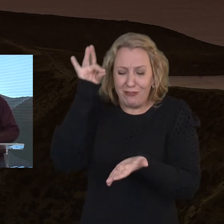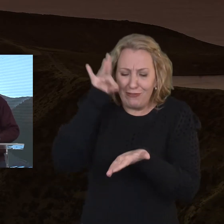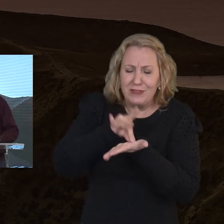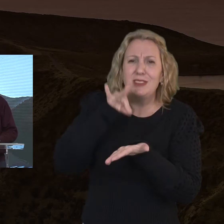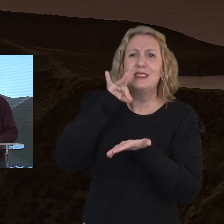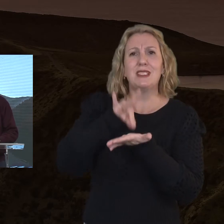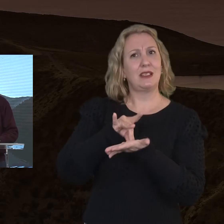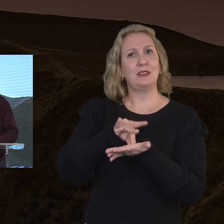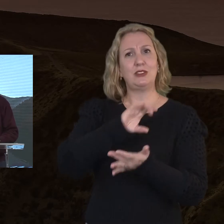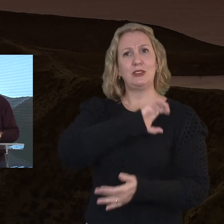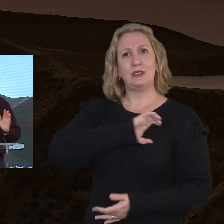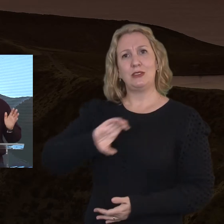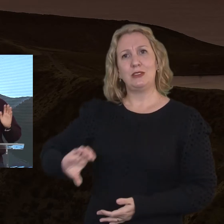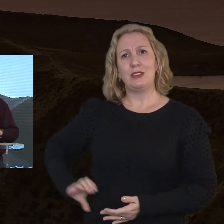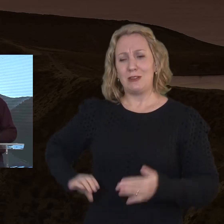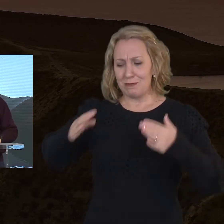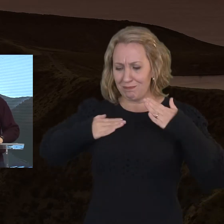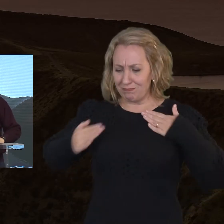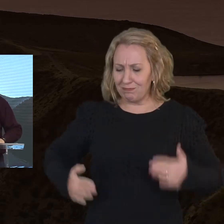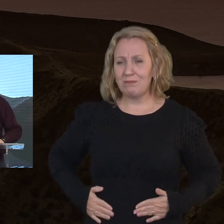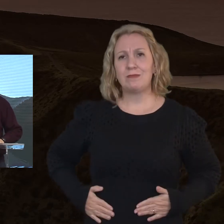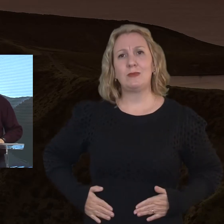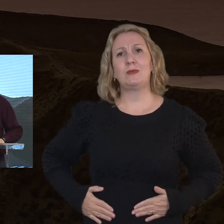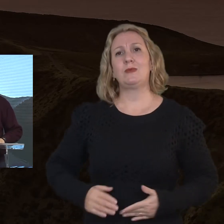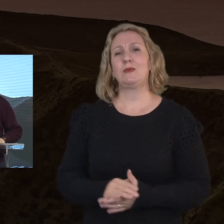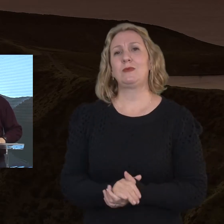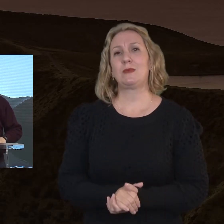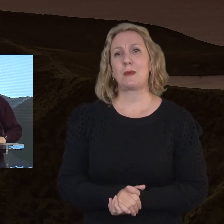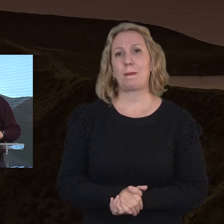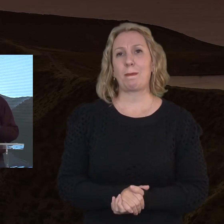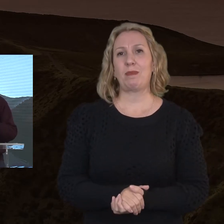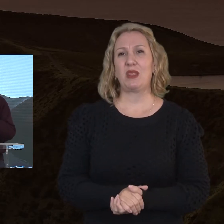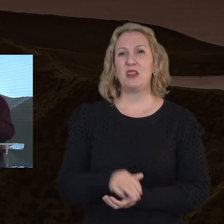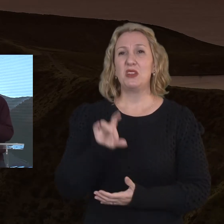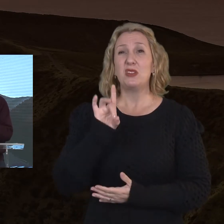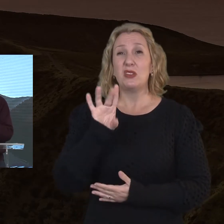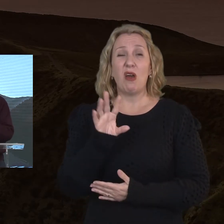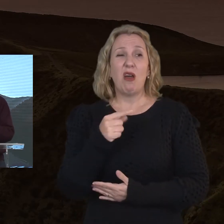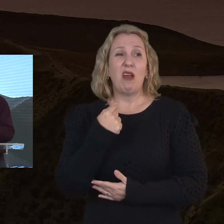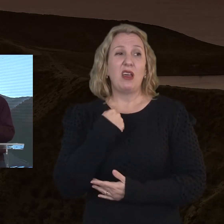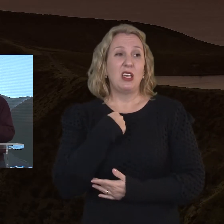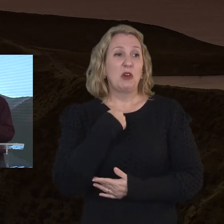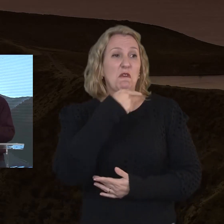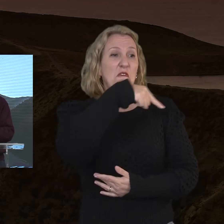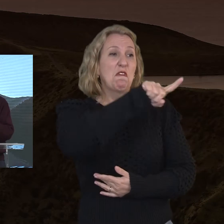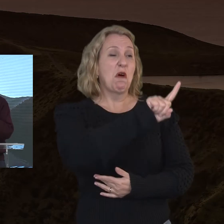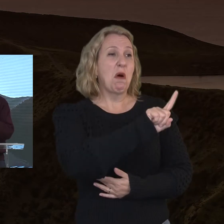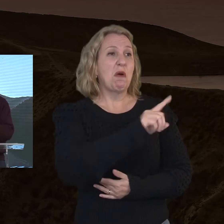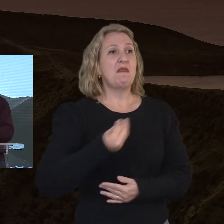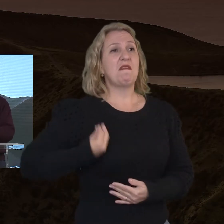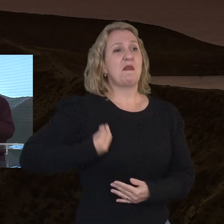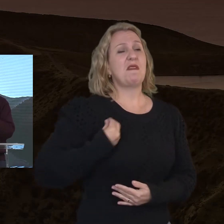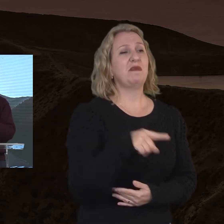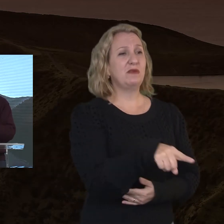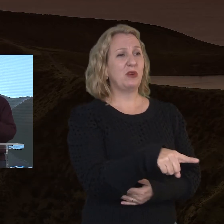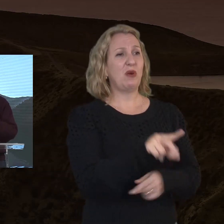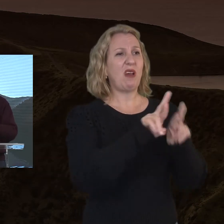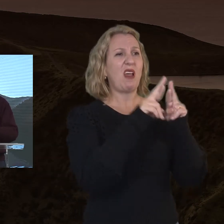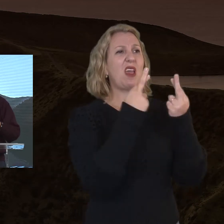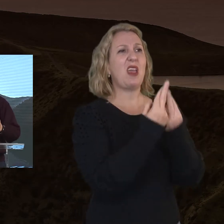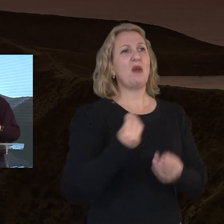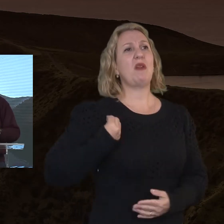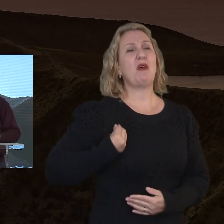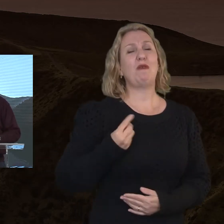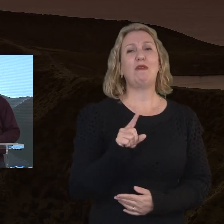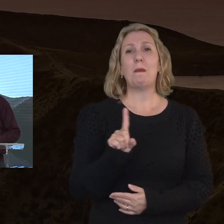de cristo querido irmão não é só tá na igreja nominalmente nós precisamos estar querido irmão se essa é a mensagem que